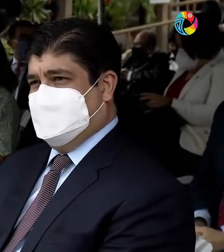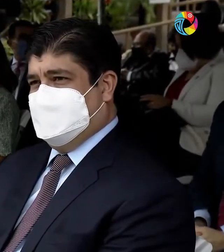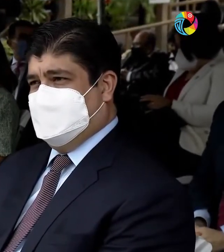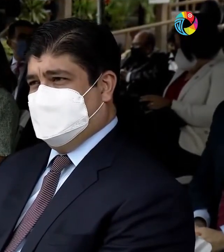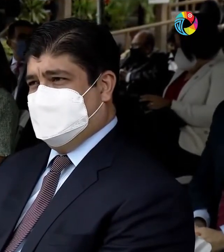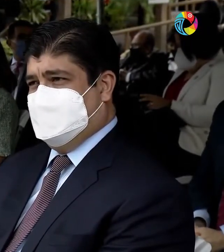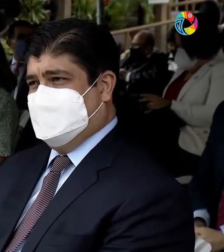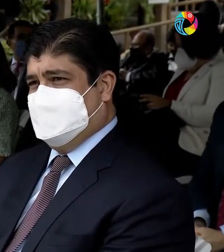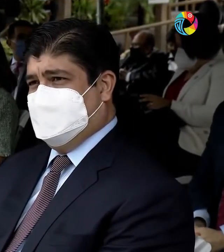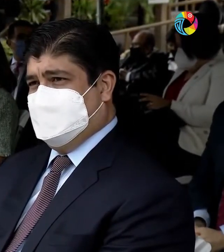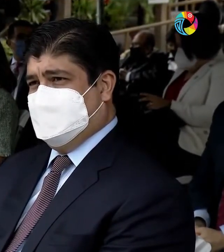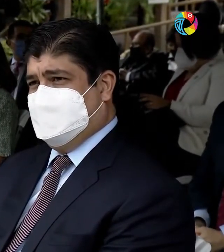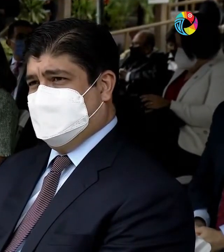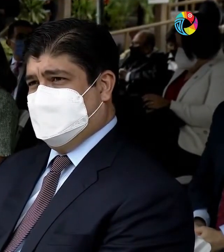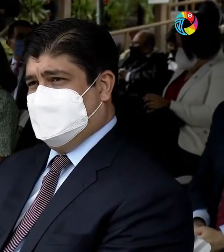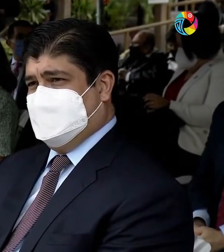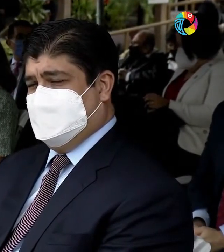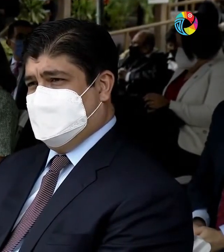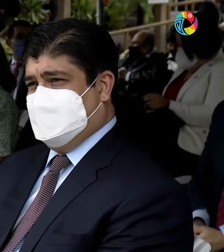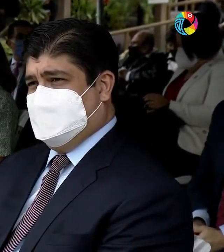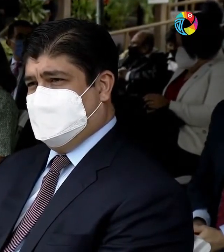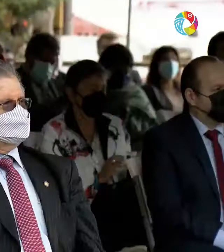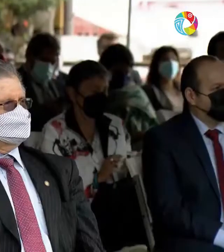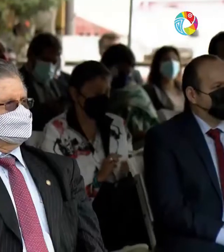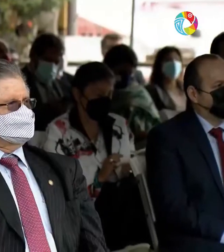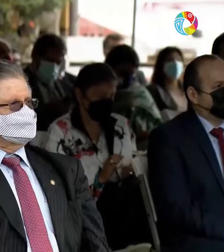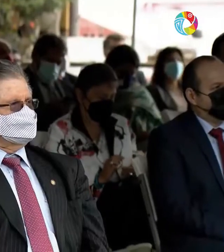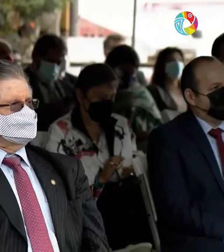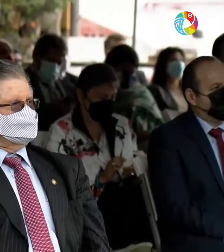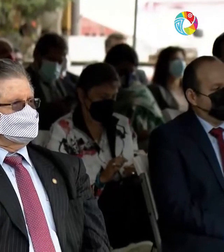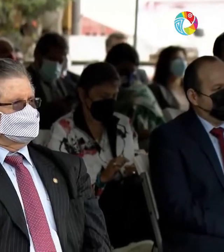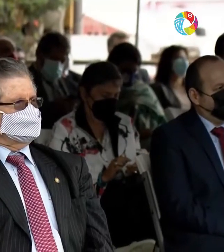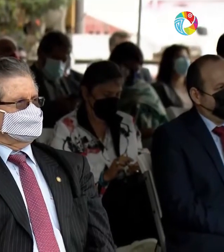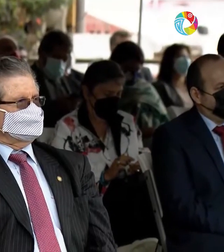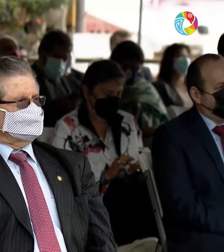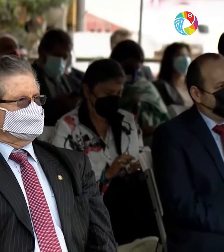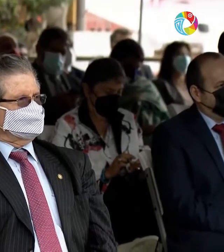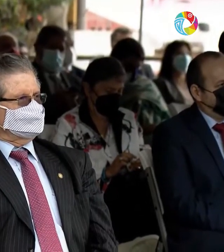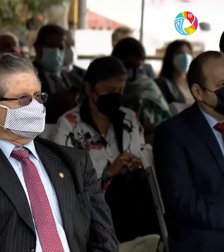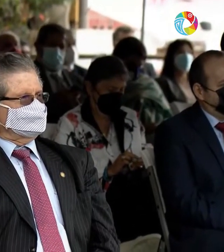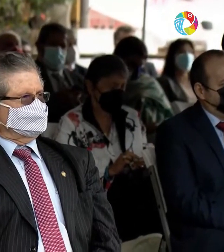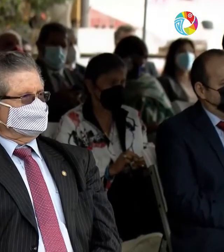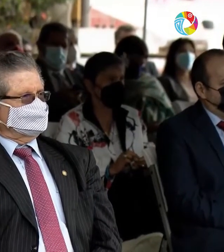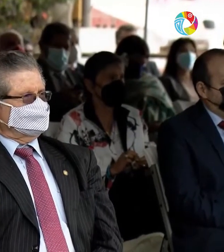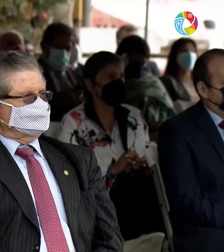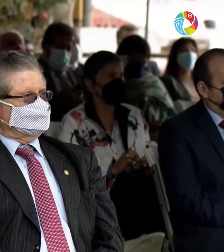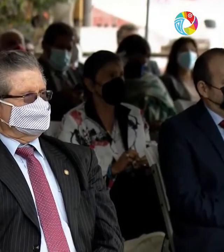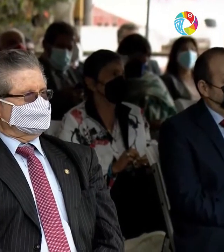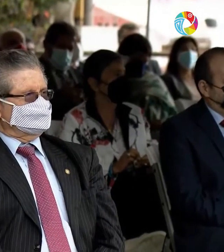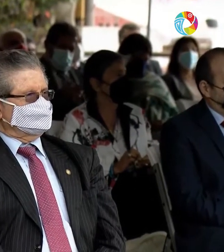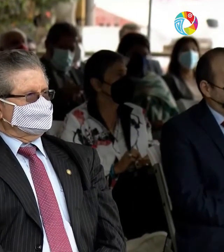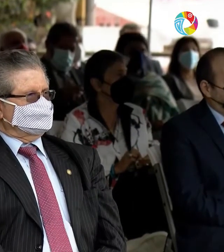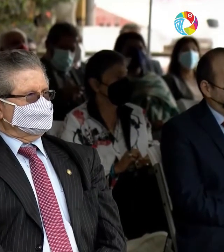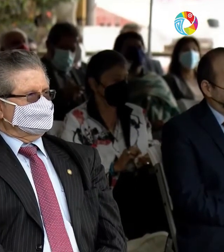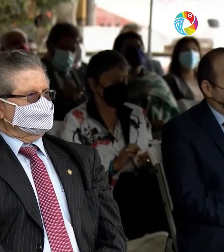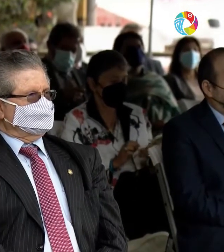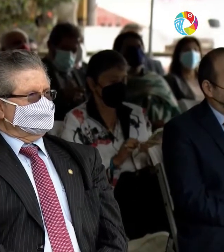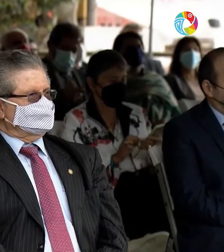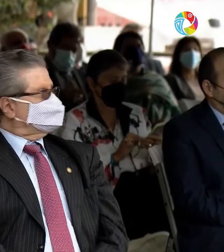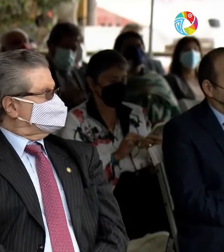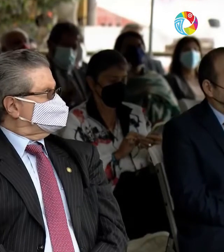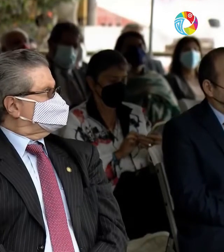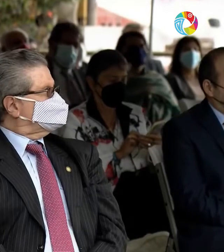Con el mensaje oficial en conmemoración de los 73 años de la abolición del ejército en Costa Rica, escucharemos el mensaje del señor